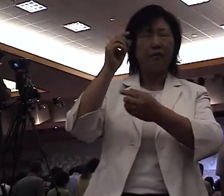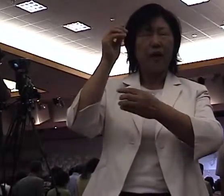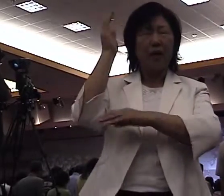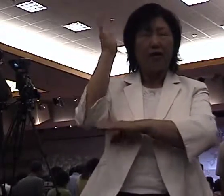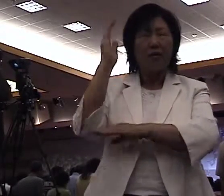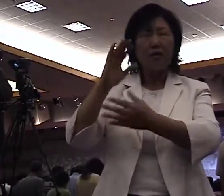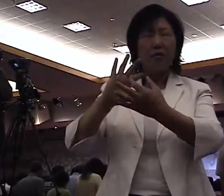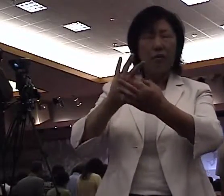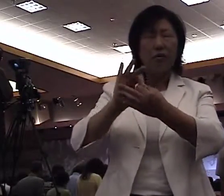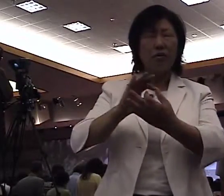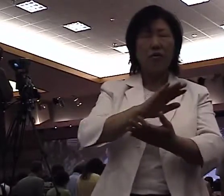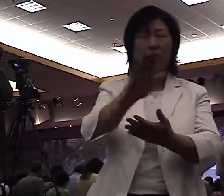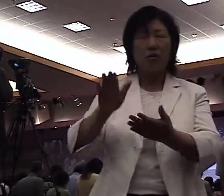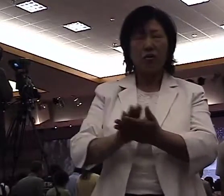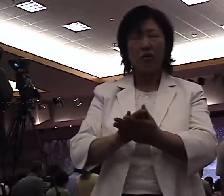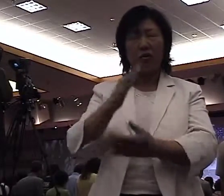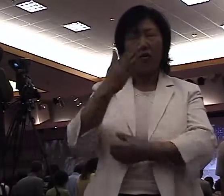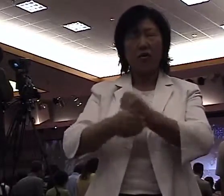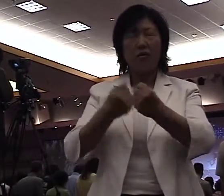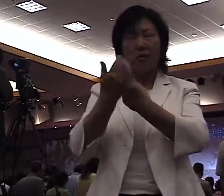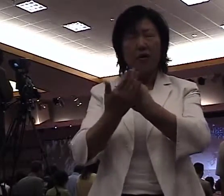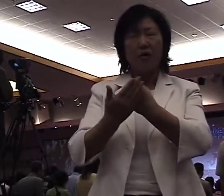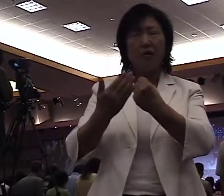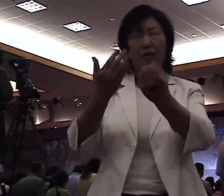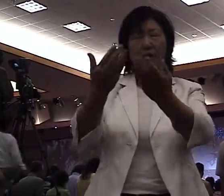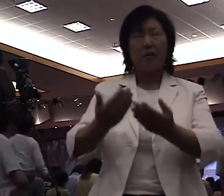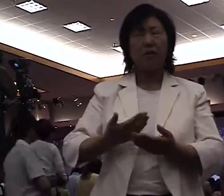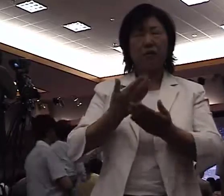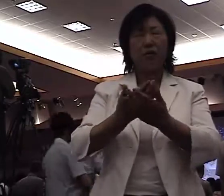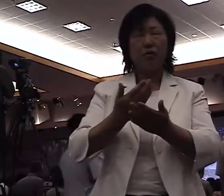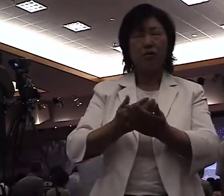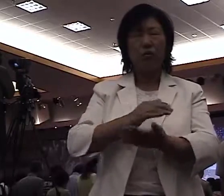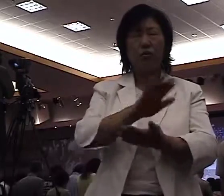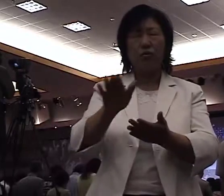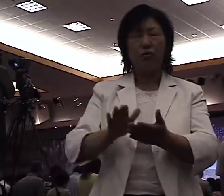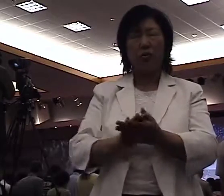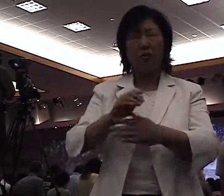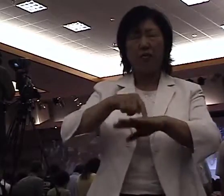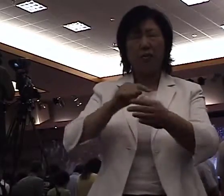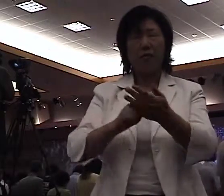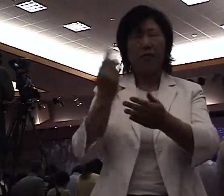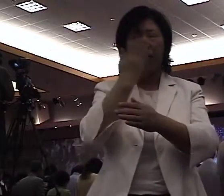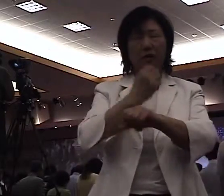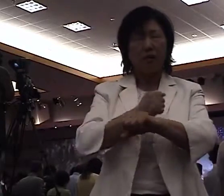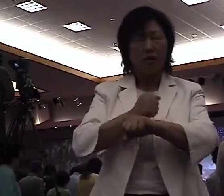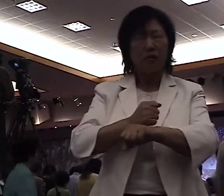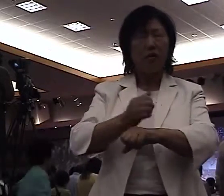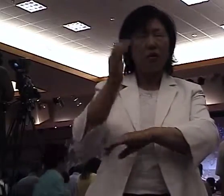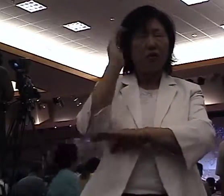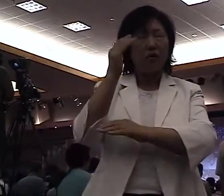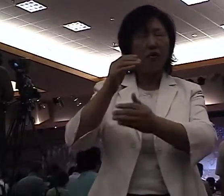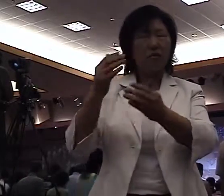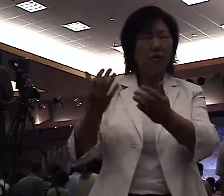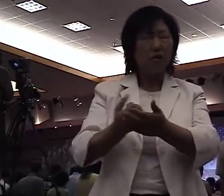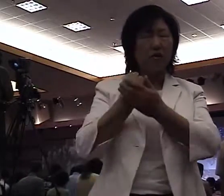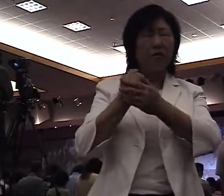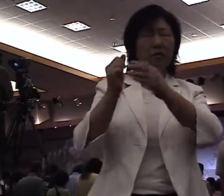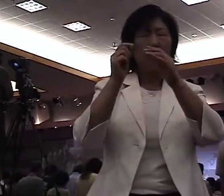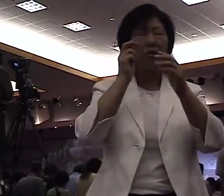자에게 승리를 기뻐 주시고 올라가 주시는 분위기가 들때 이 시간을 드리며